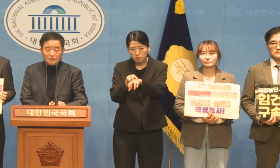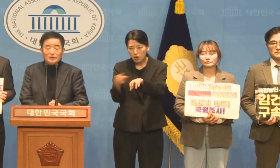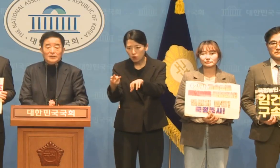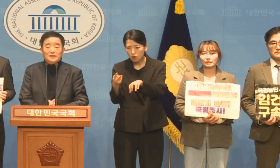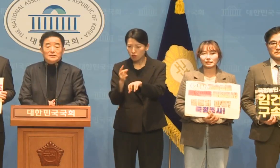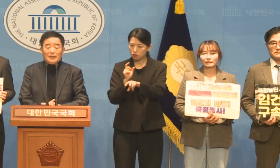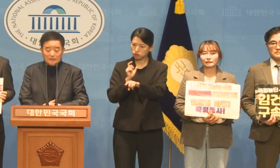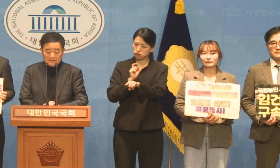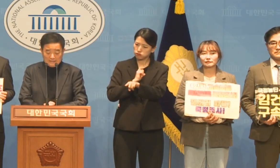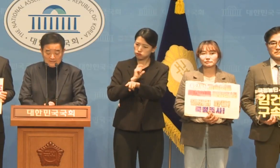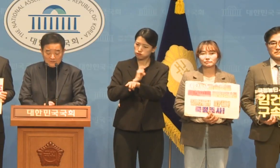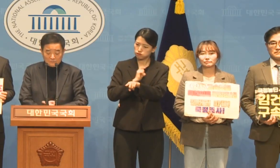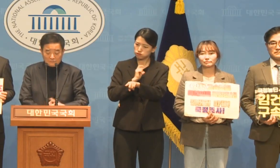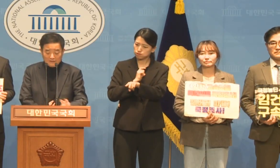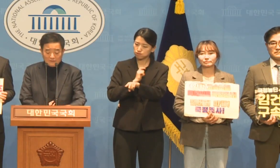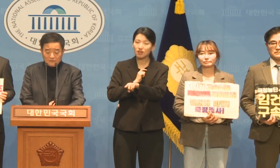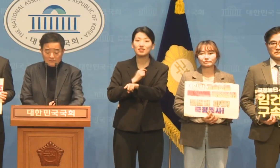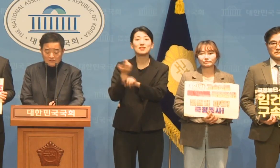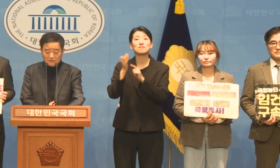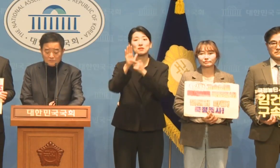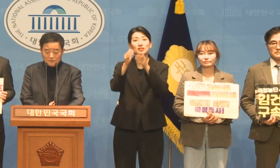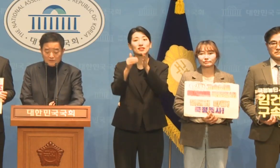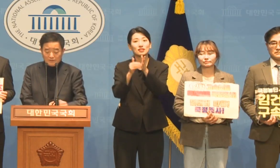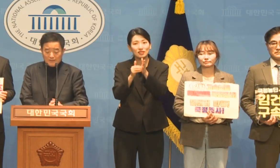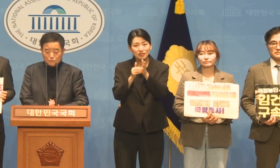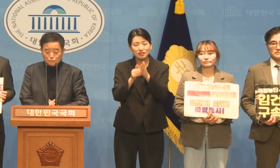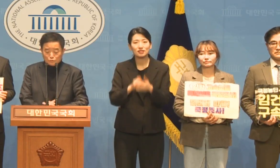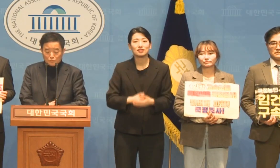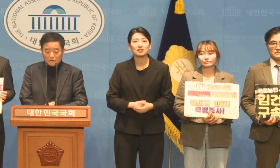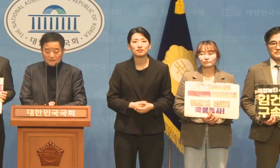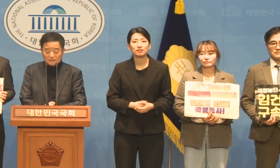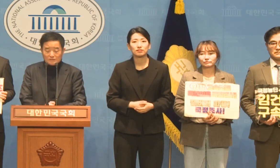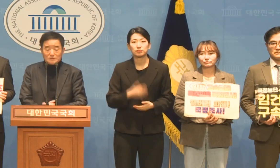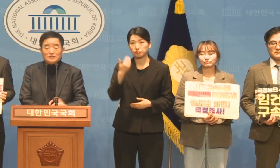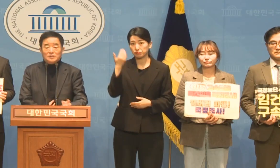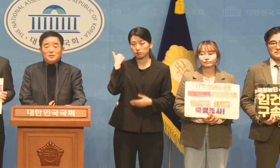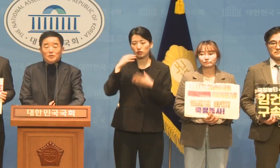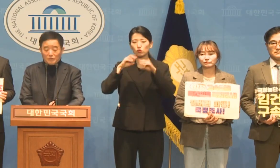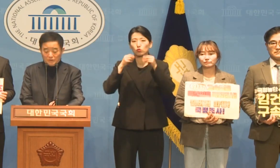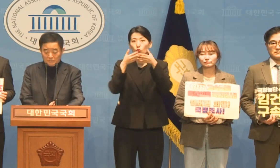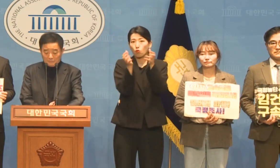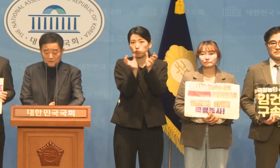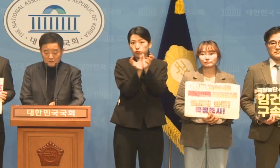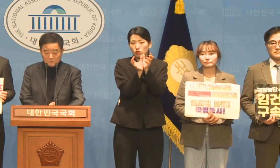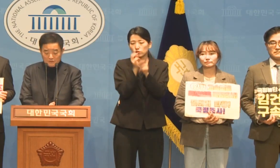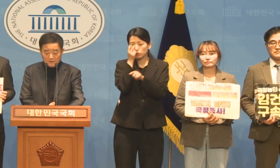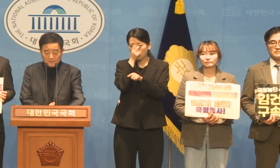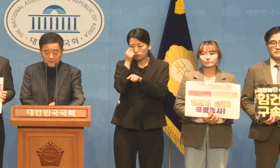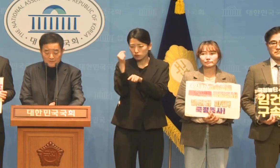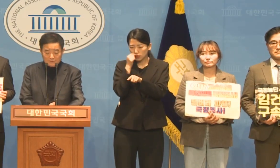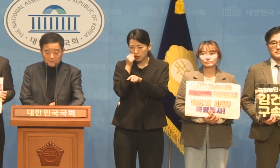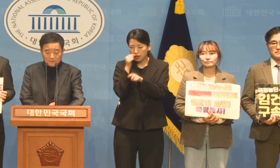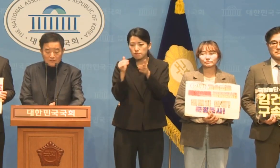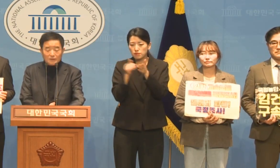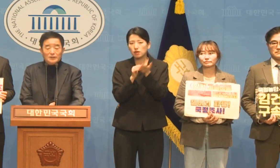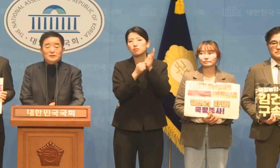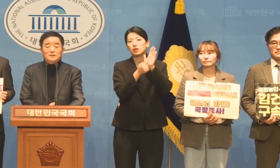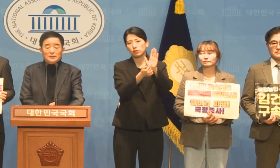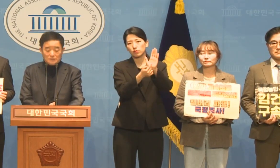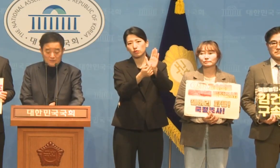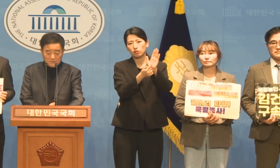제기한 지 약 2년 만인 지난 11일 국토부가 자체 검사 결과를 발표했습니다.